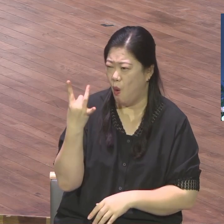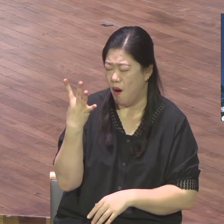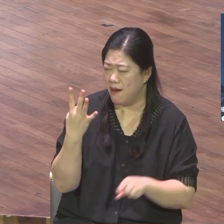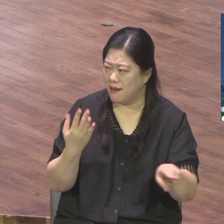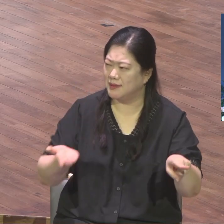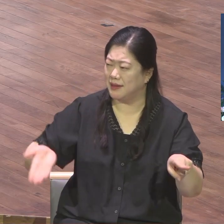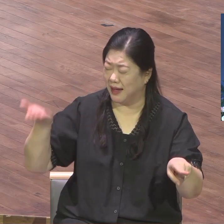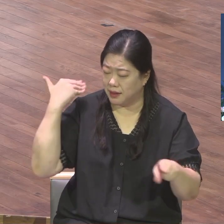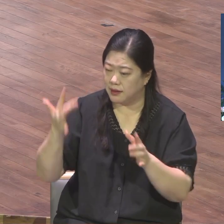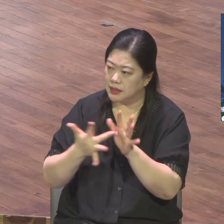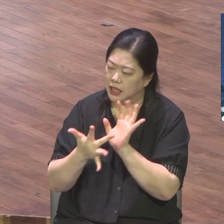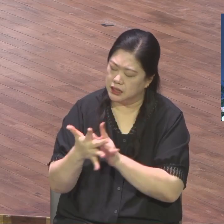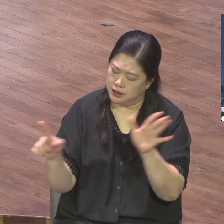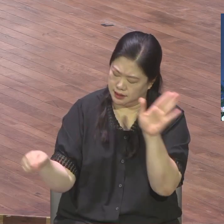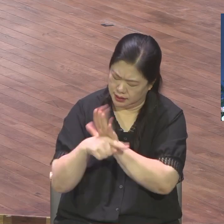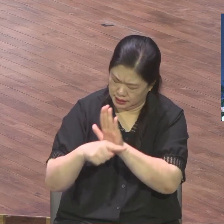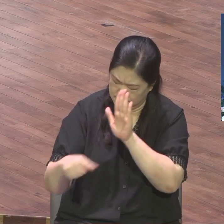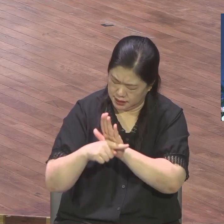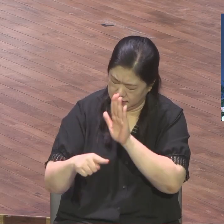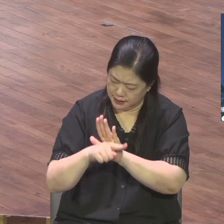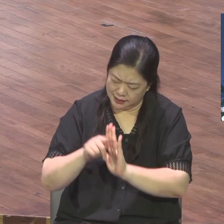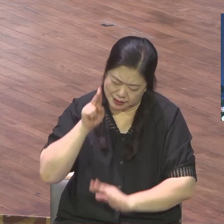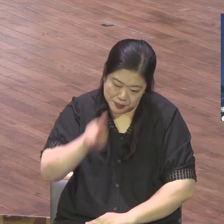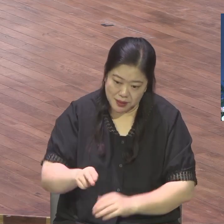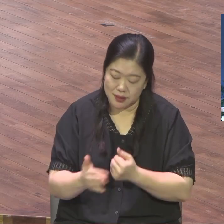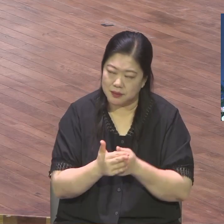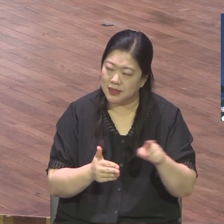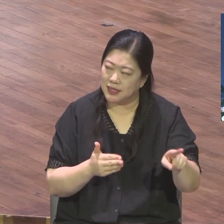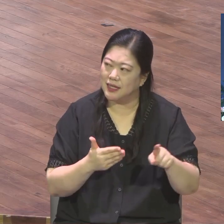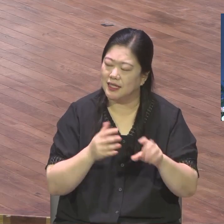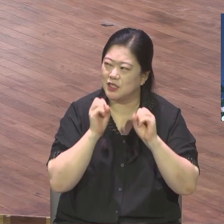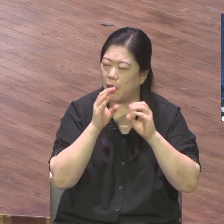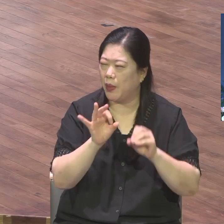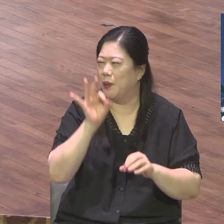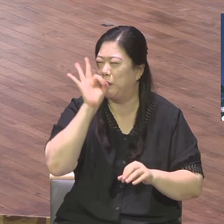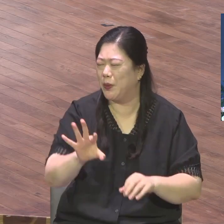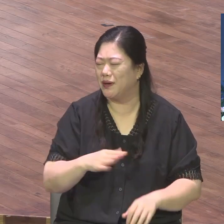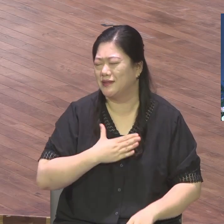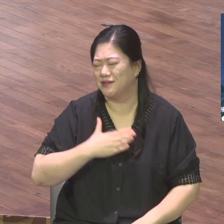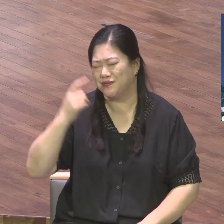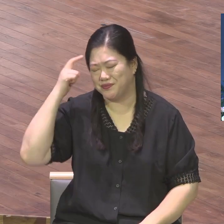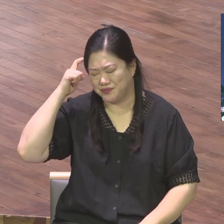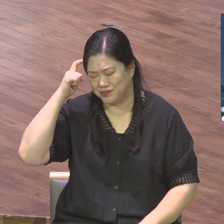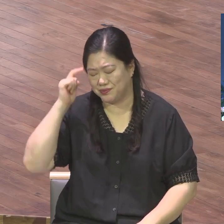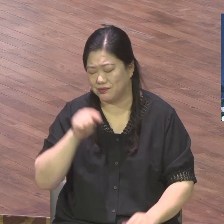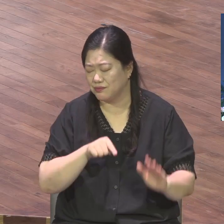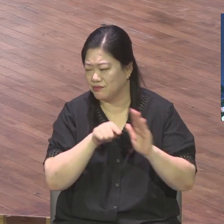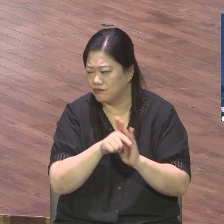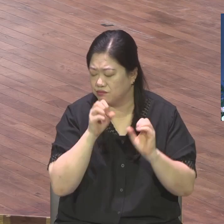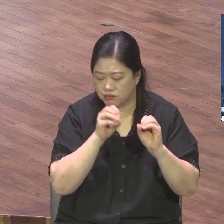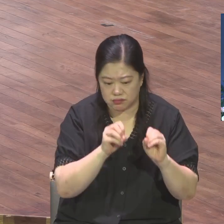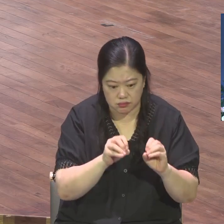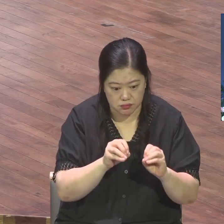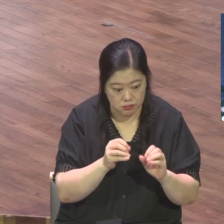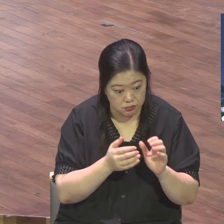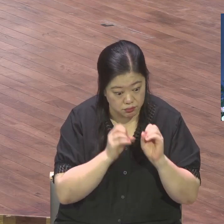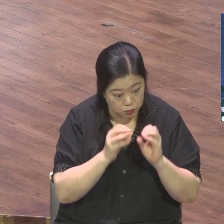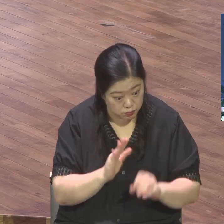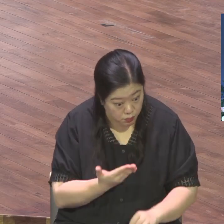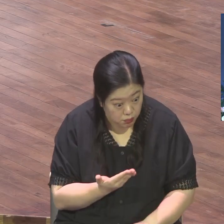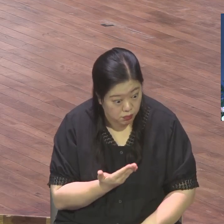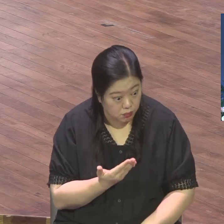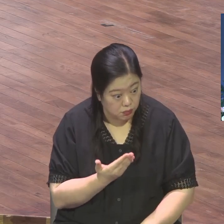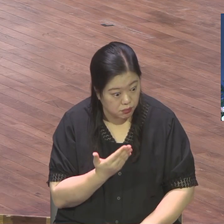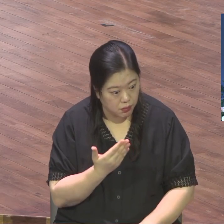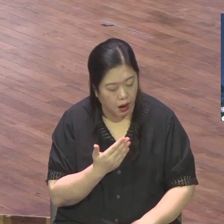세례받았다 이런 일이 상상을 못한 그렇습니다. 우리 생각으로는 할 수 없습니다. 근데 기도하면 그